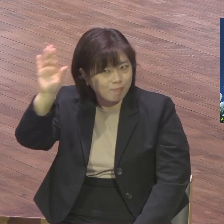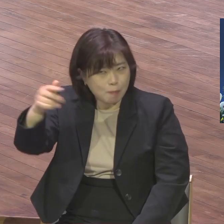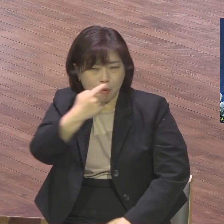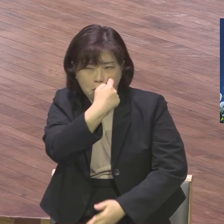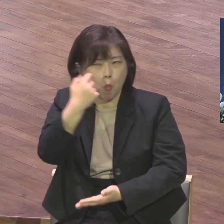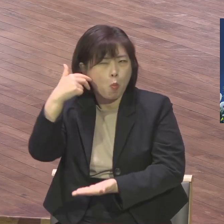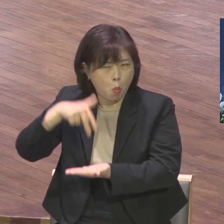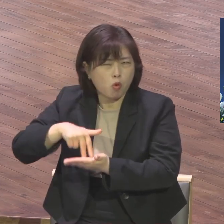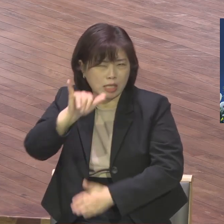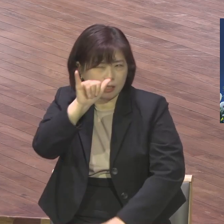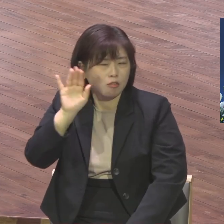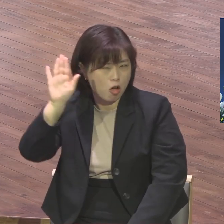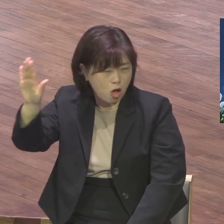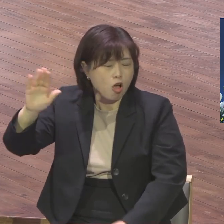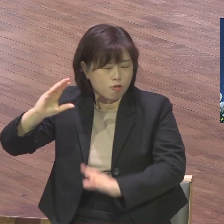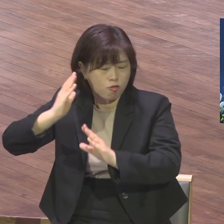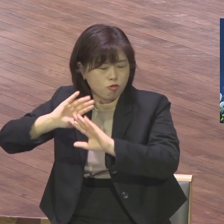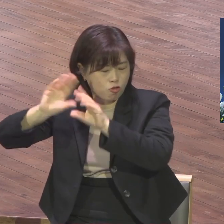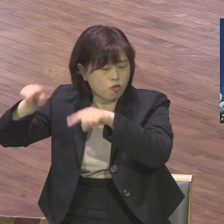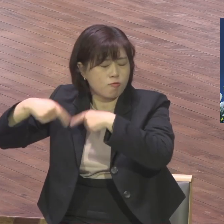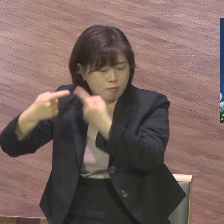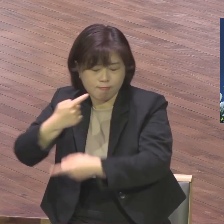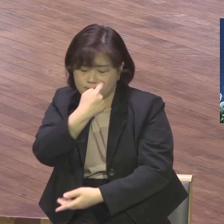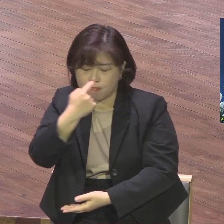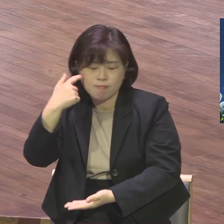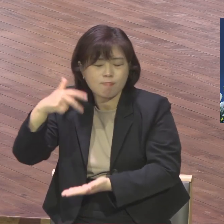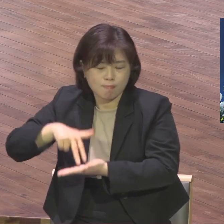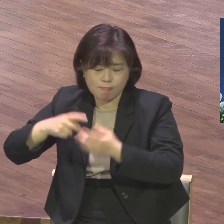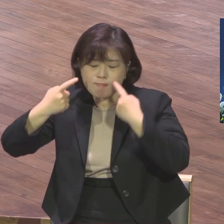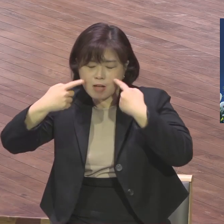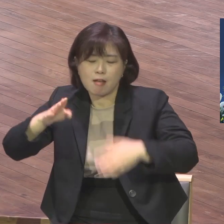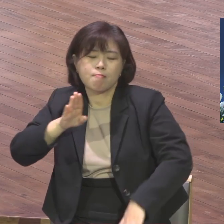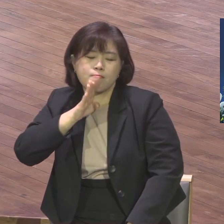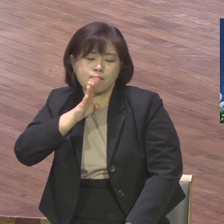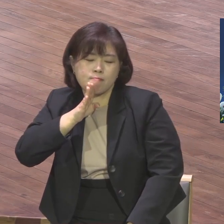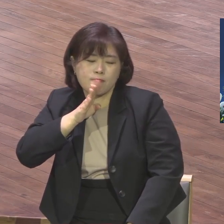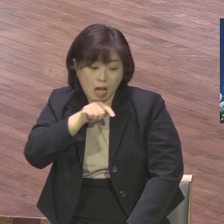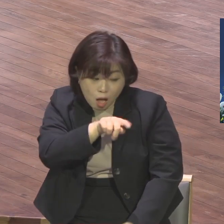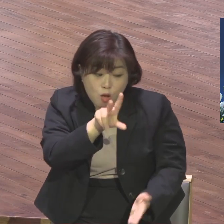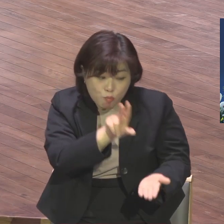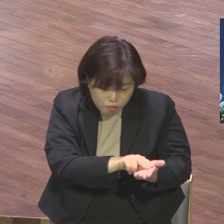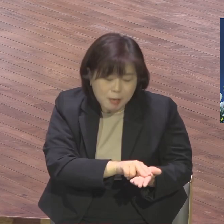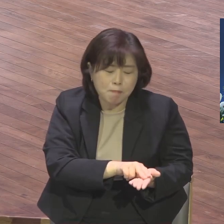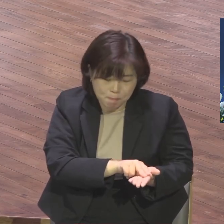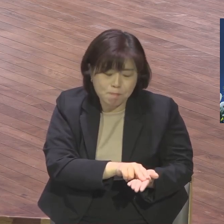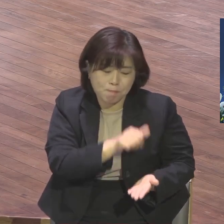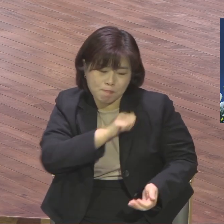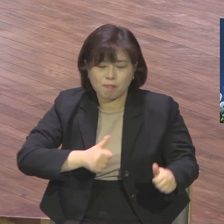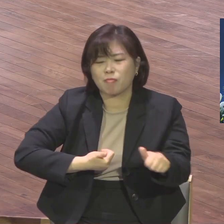놓치지 마시기 바랍니다. 보장된 미래, 우리 성도의 특권이에요.